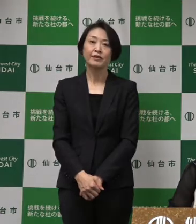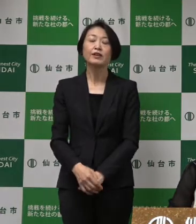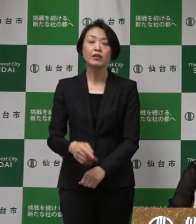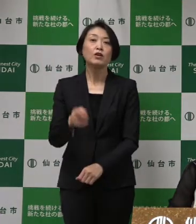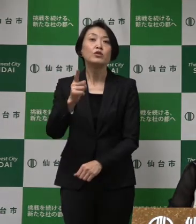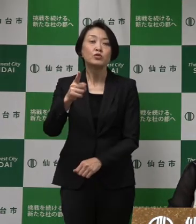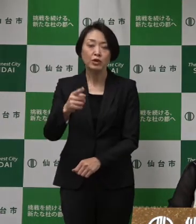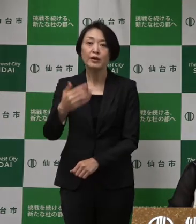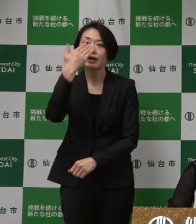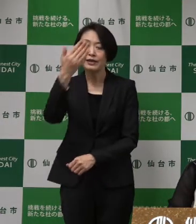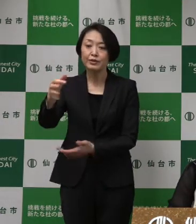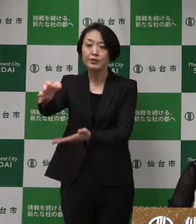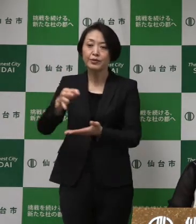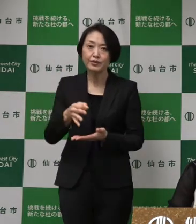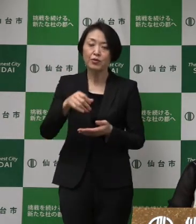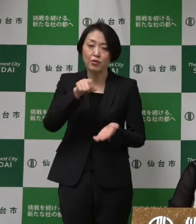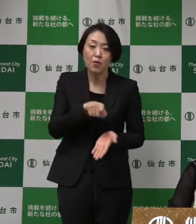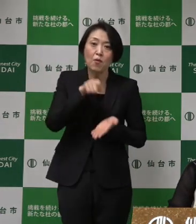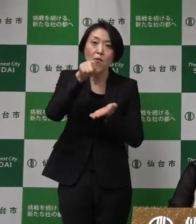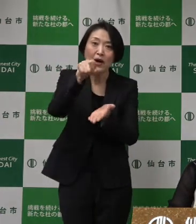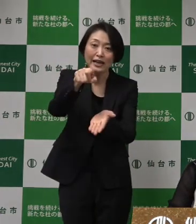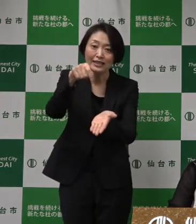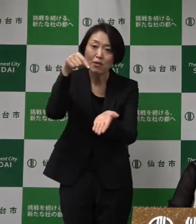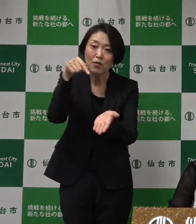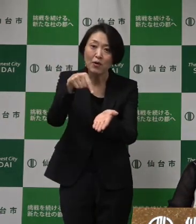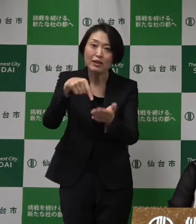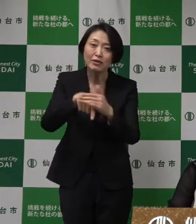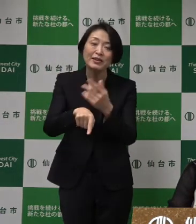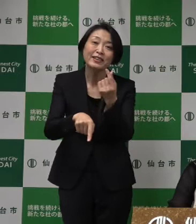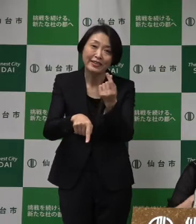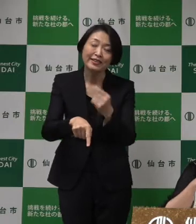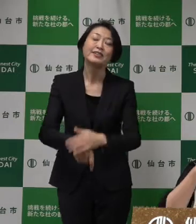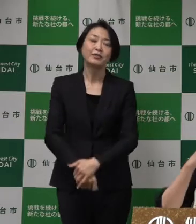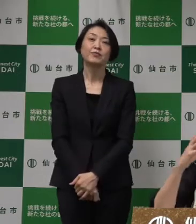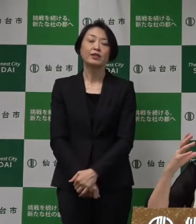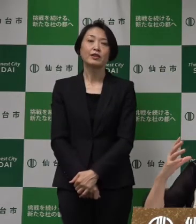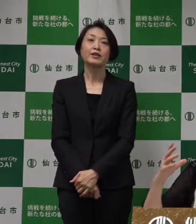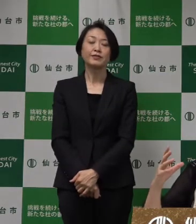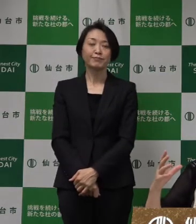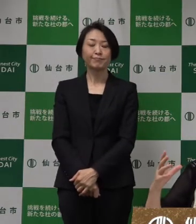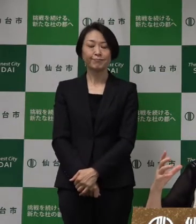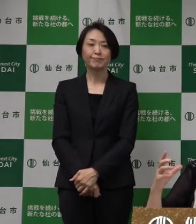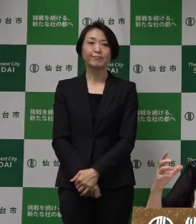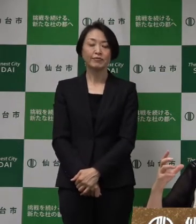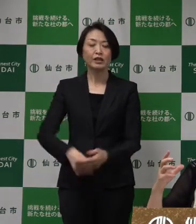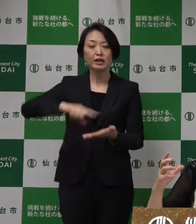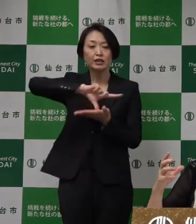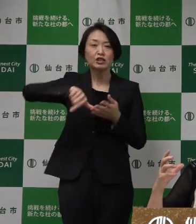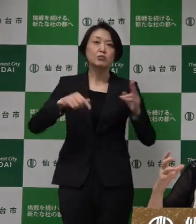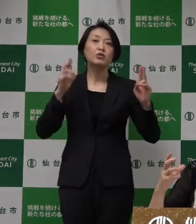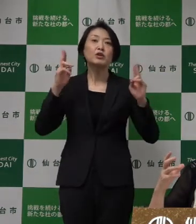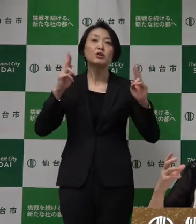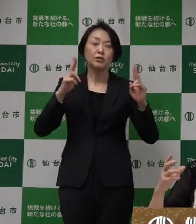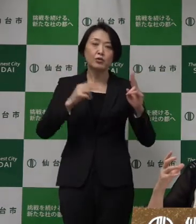らっしゃるんですか。それでは、地元の企業の産